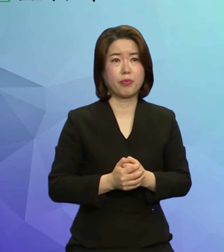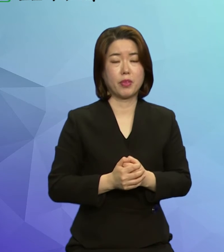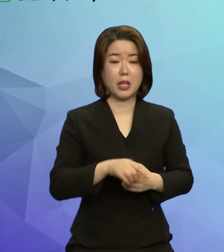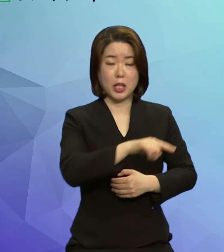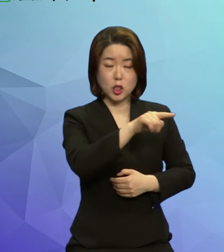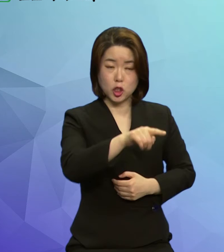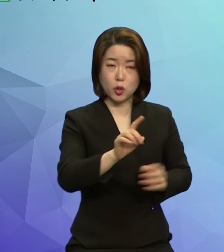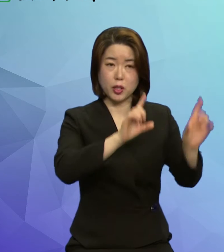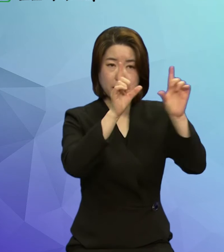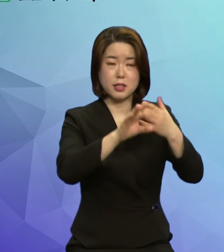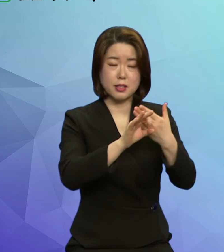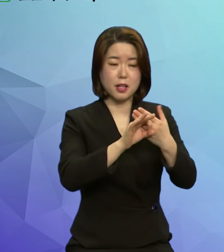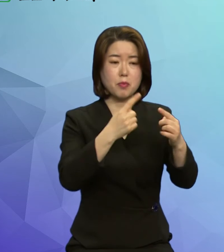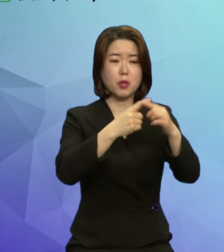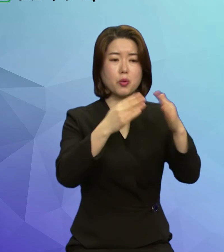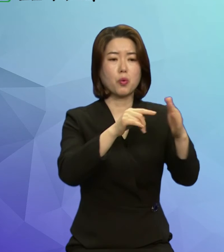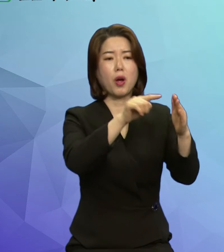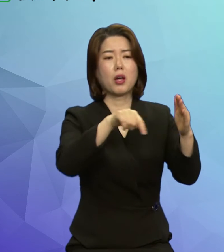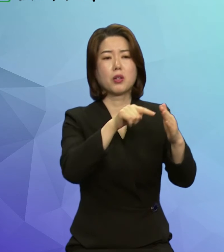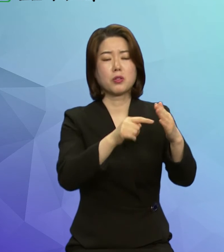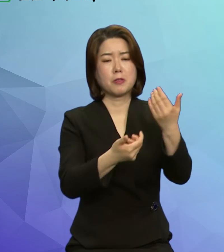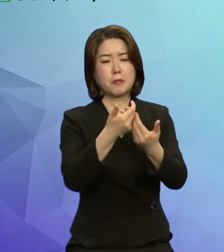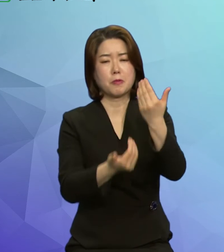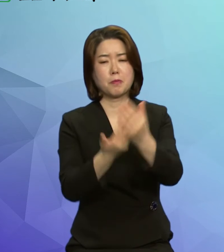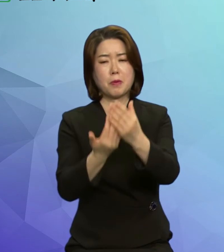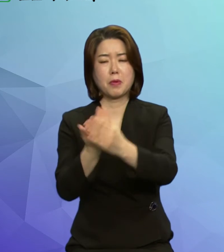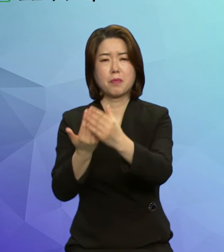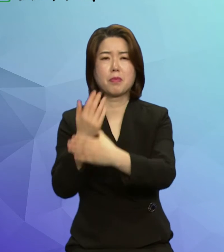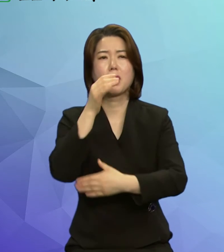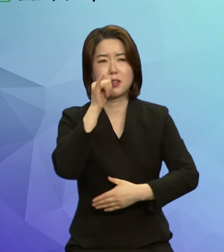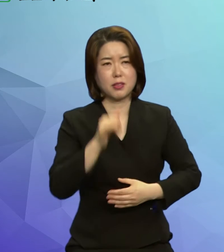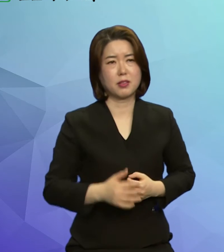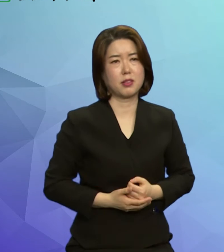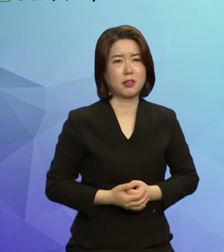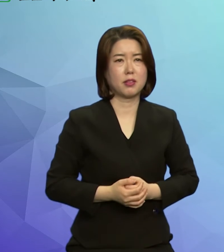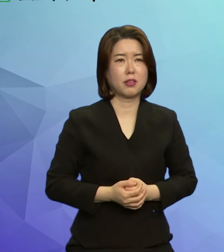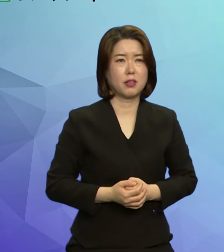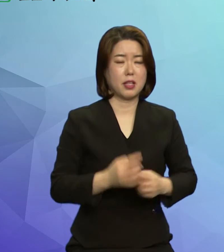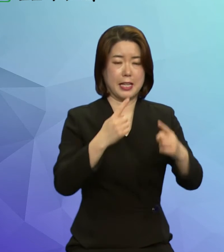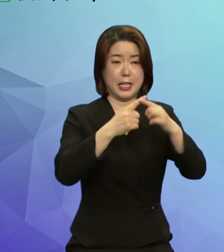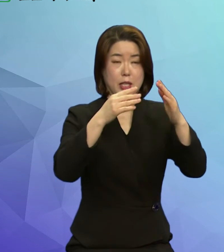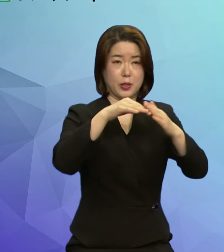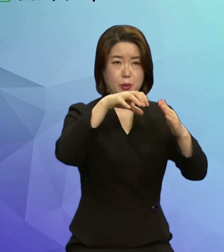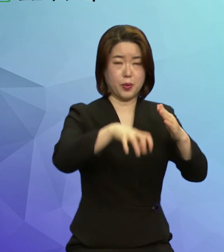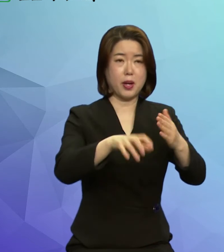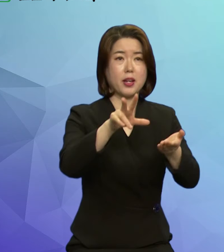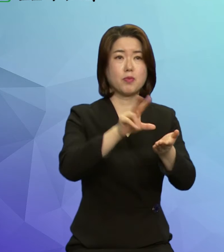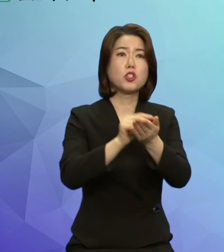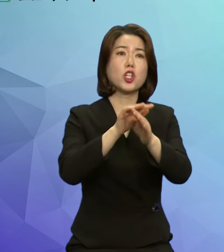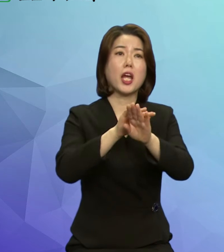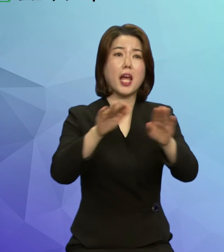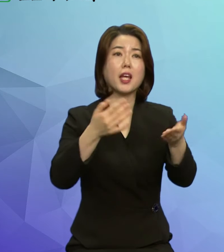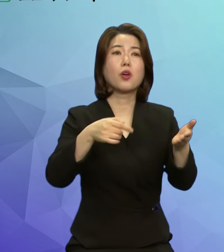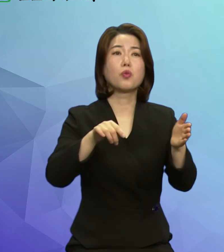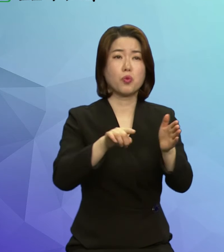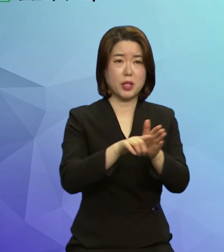살면 교회도 그렇게 되어버리고 만다는 겁니다. 그러니 교회 안의 문제를 해결하려면 먼저 여러분